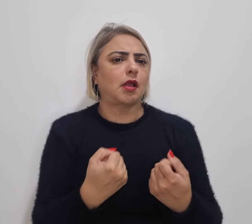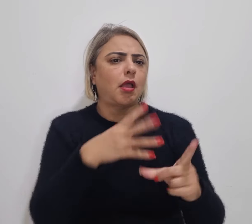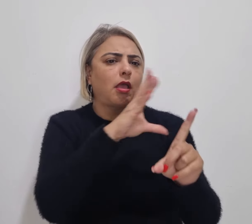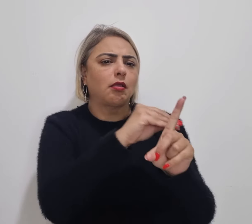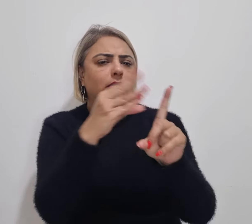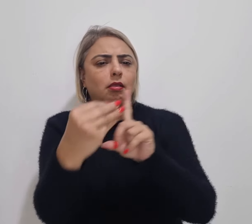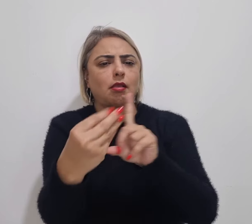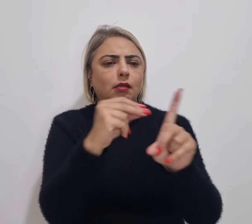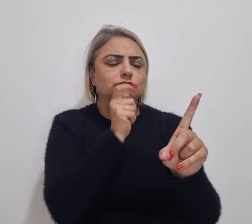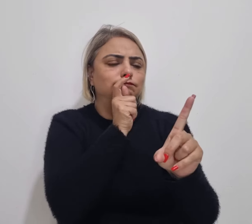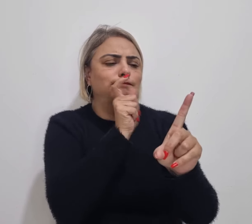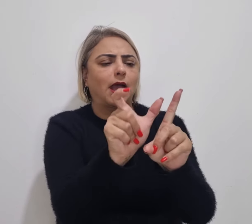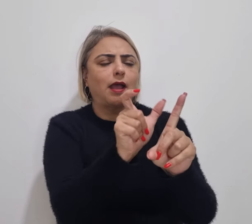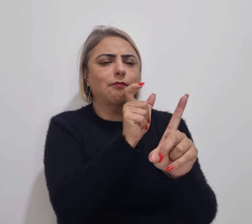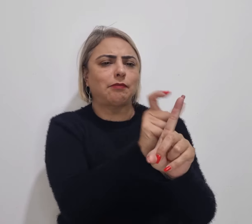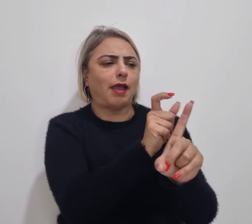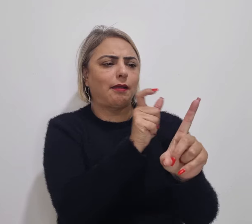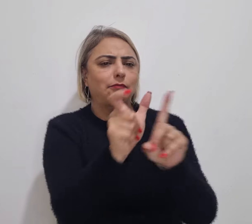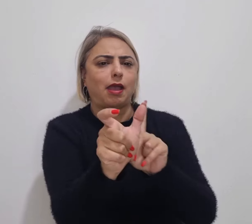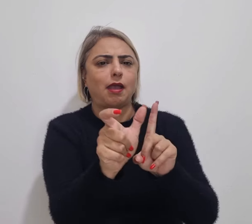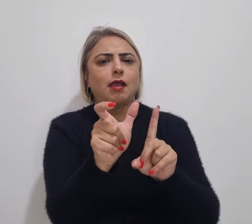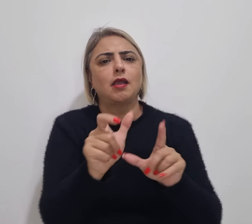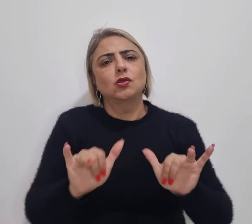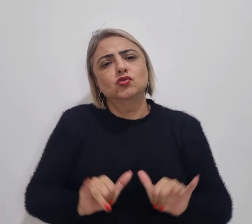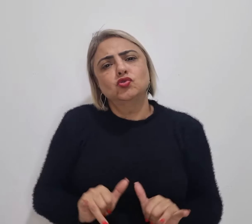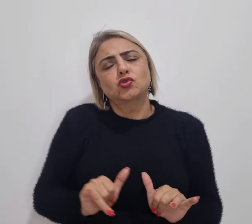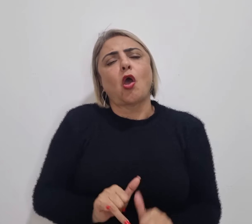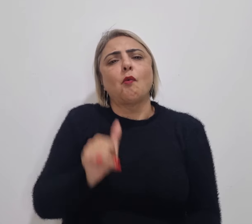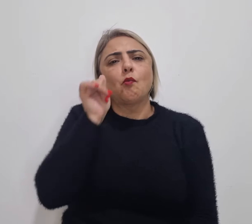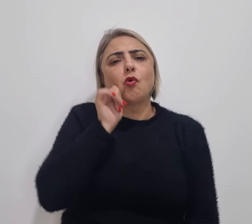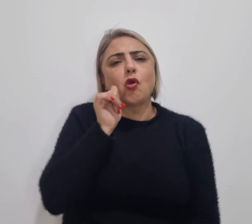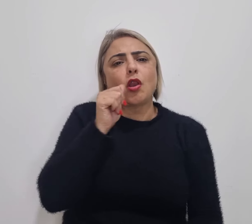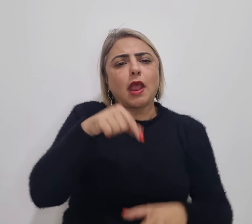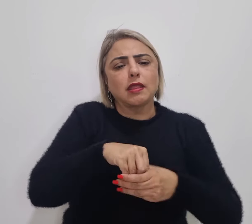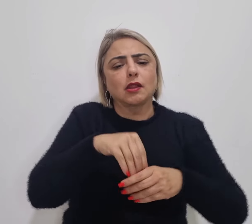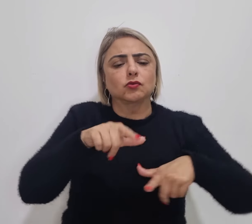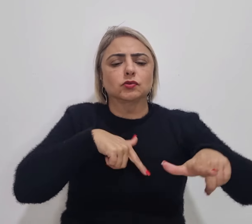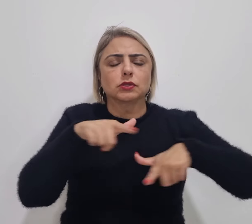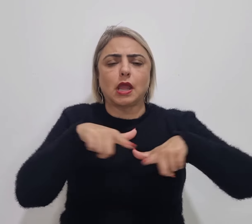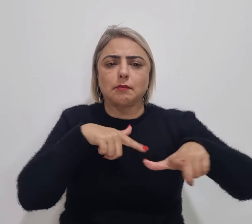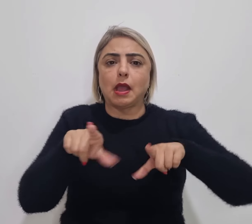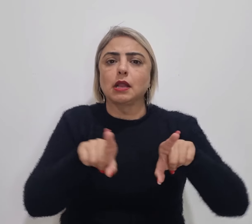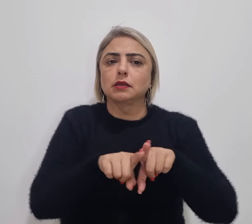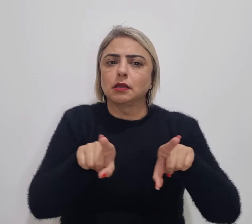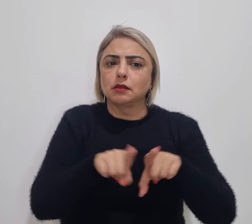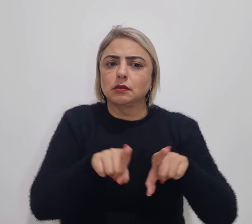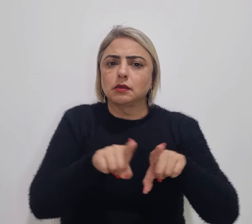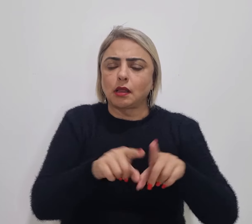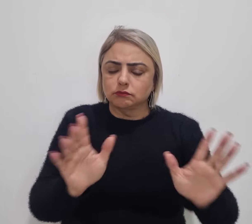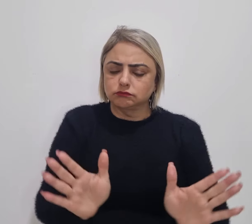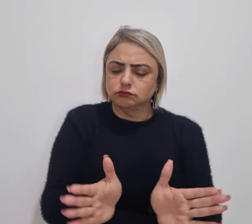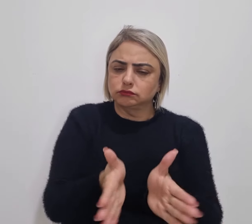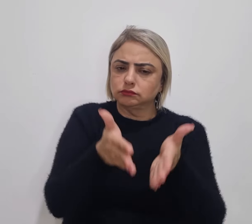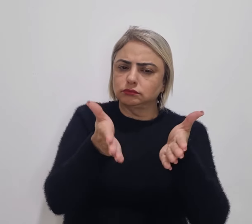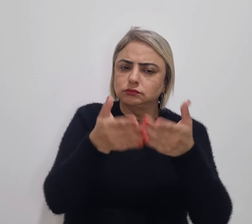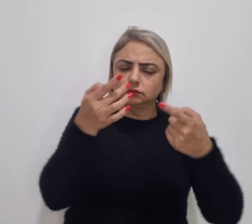e moral sofrido pelas mulheres no trabalho e vai além de fomentar o debate a